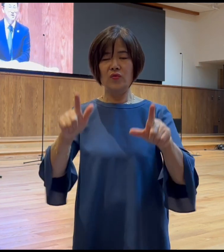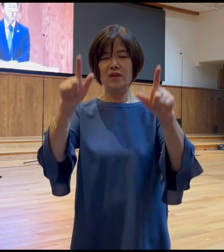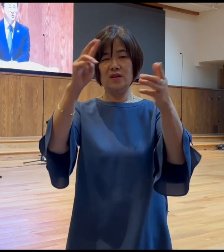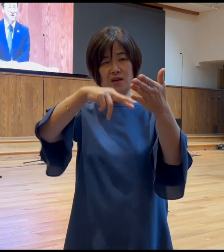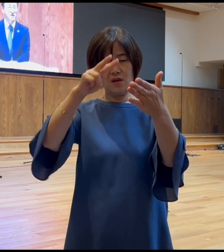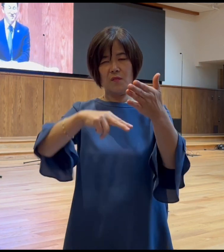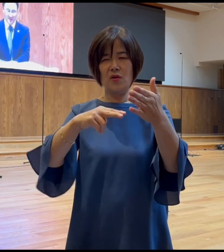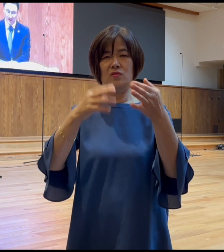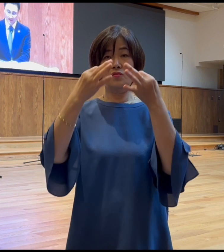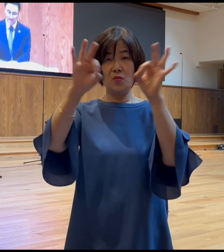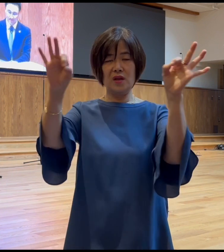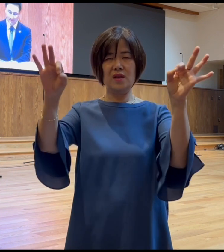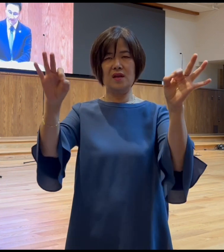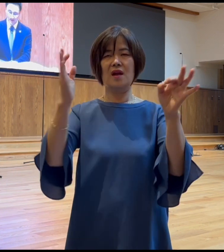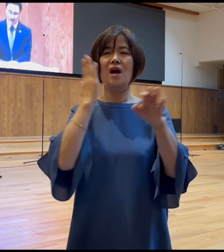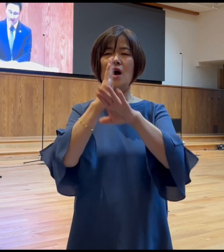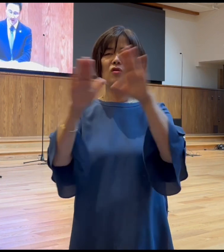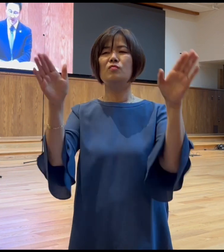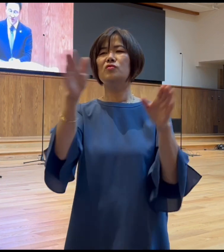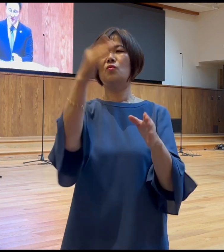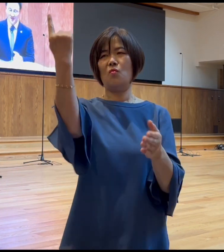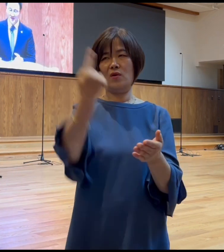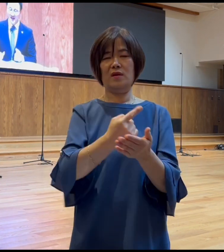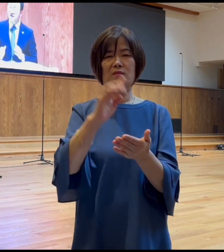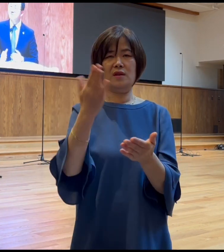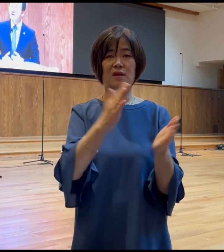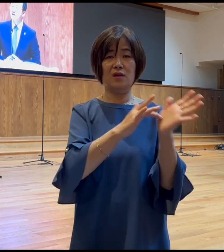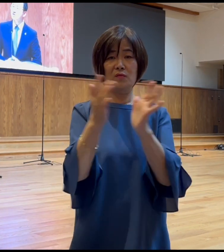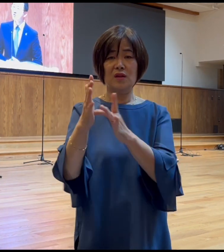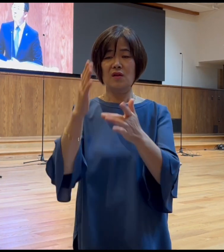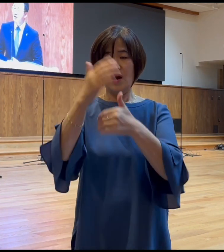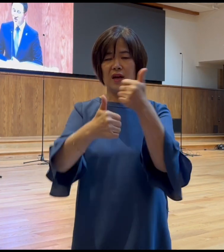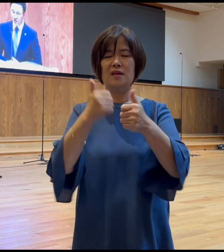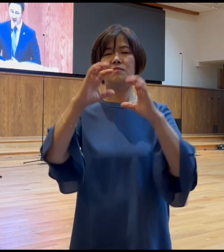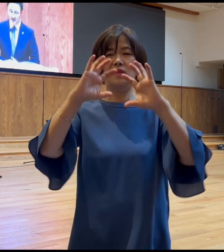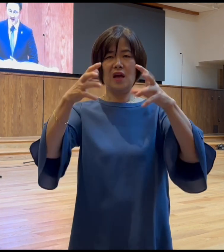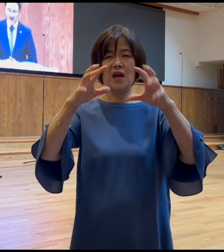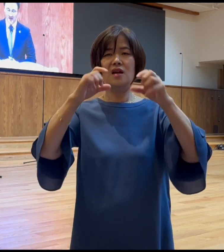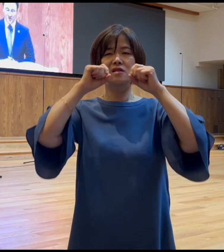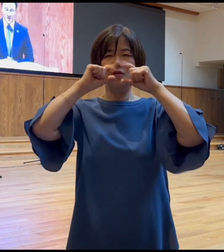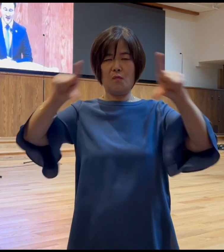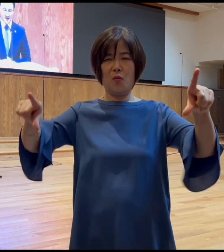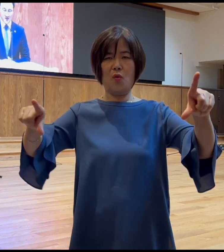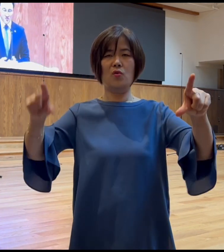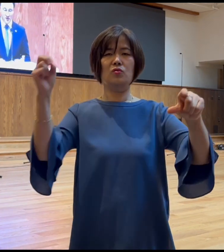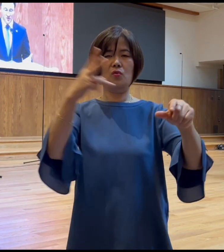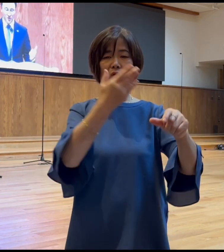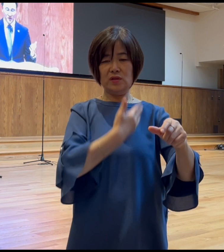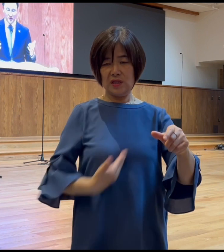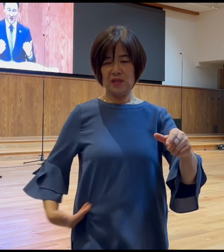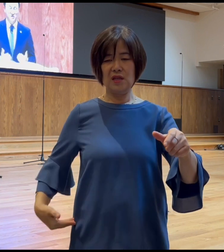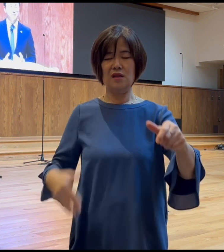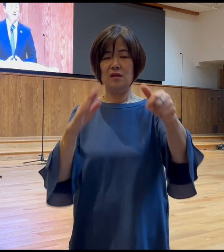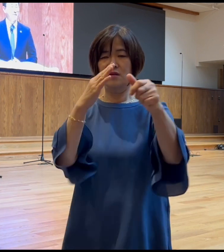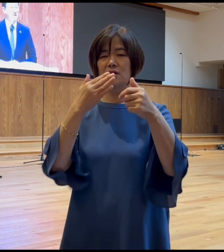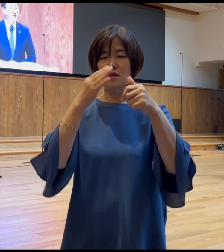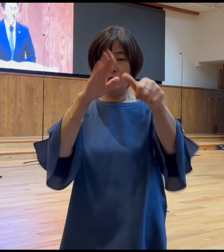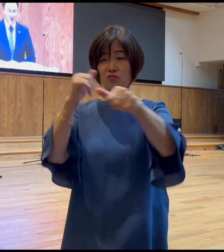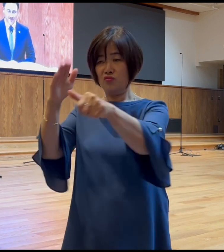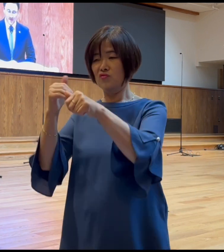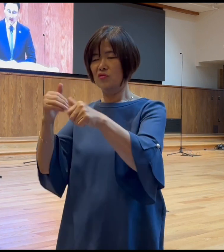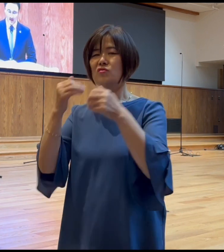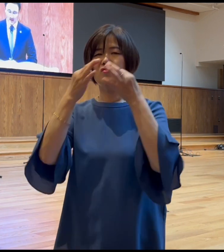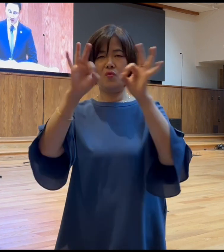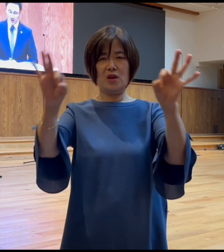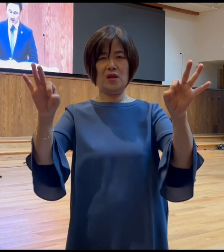살펴볼 소리입니다. 이어 예수님께서 하나님 나라의 선포의 소리, 또 제자들을 부르는 소리로 이어집니다.